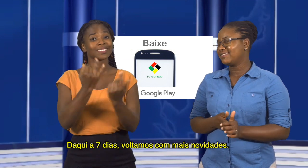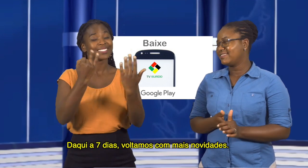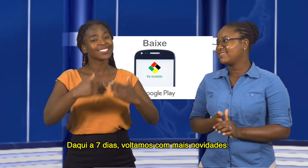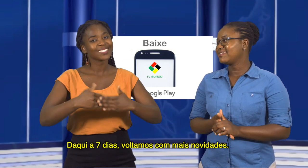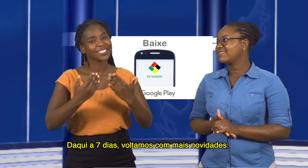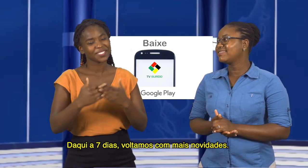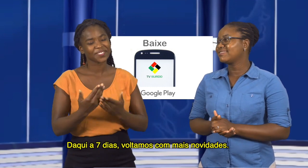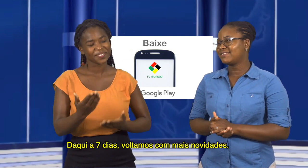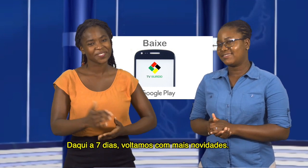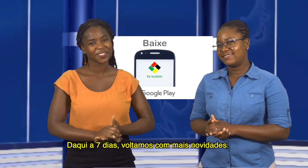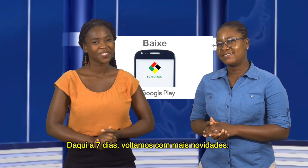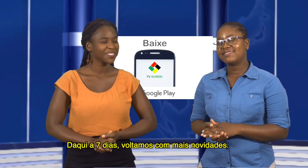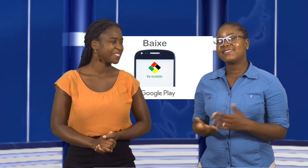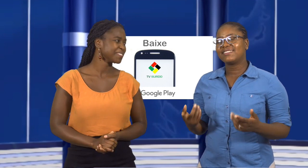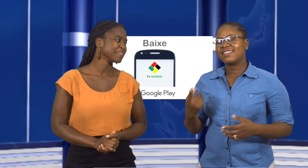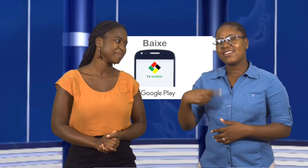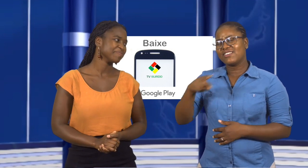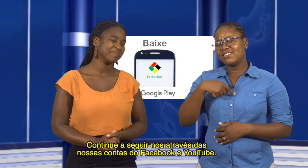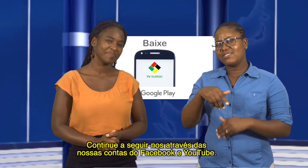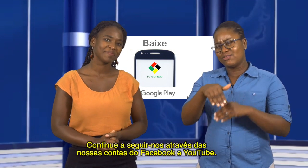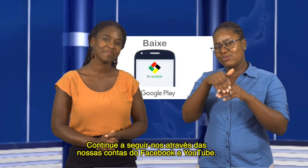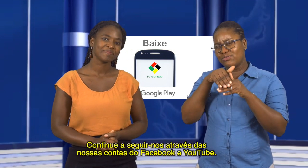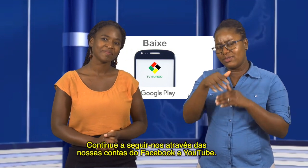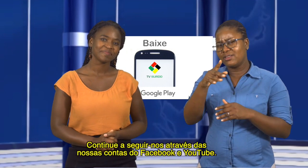7 dias, voltamos com mais novidades.